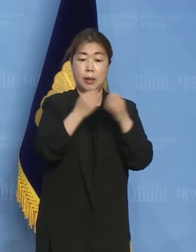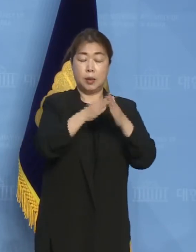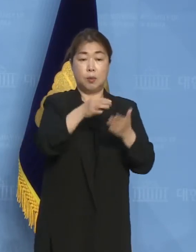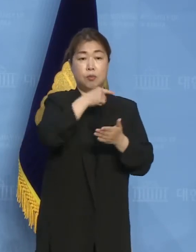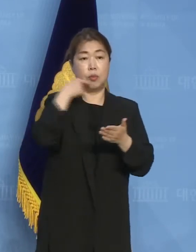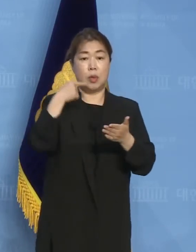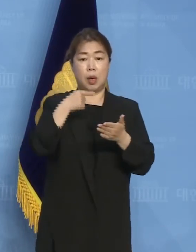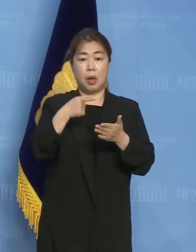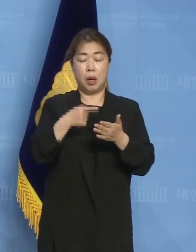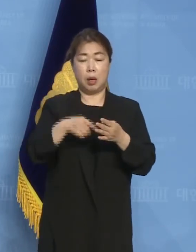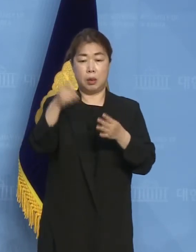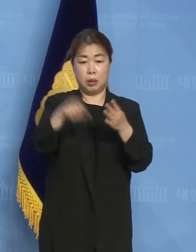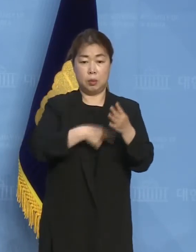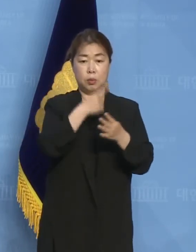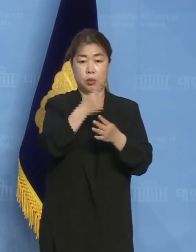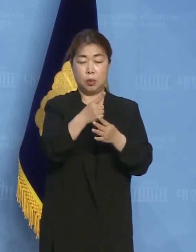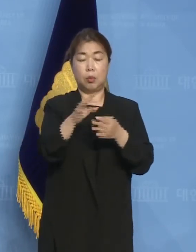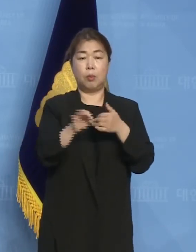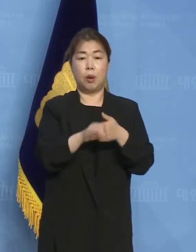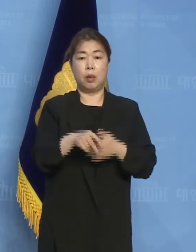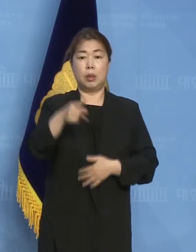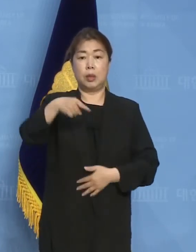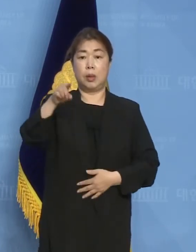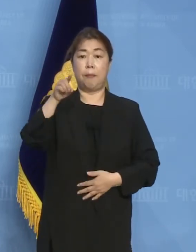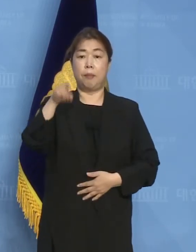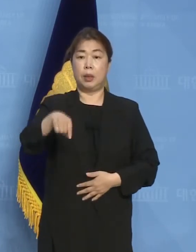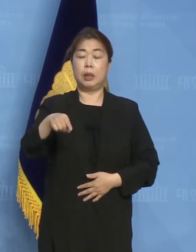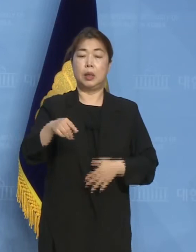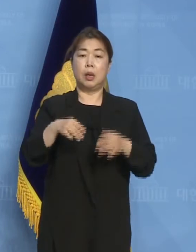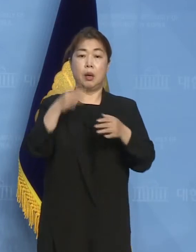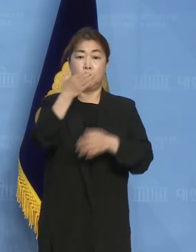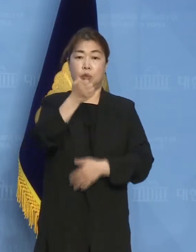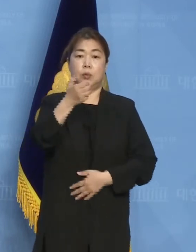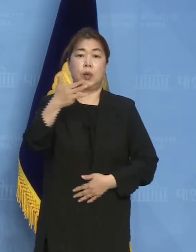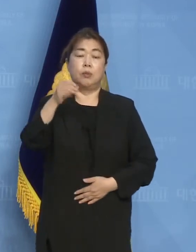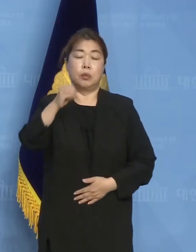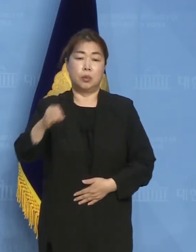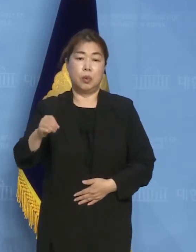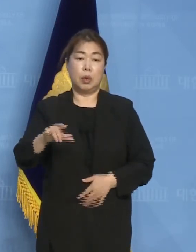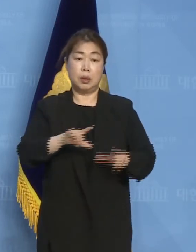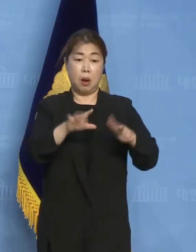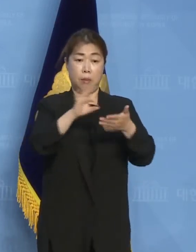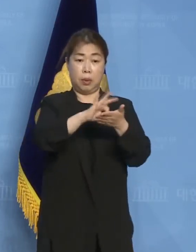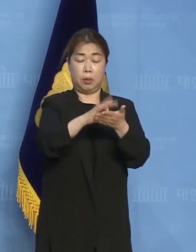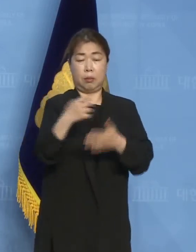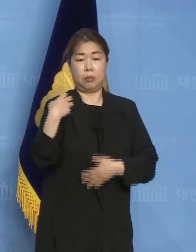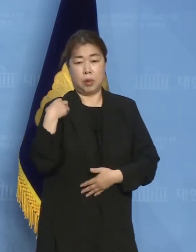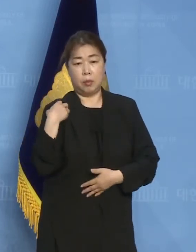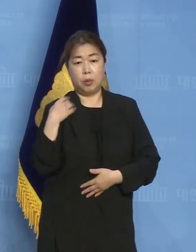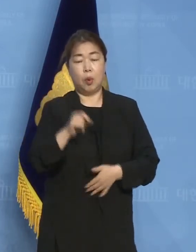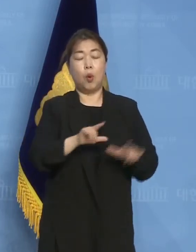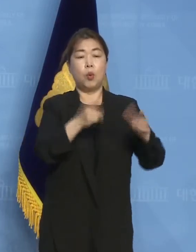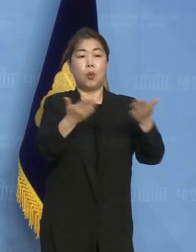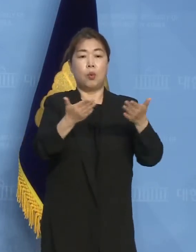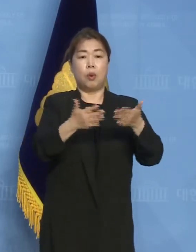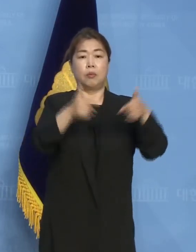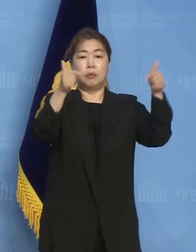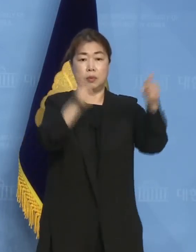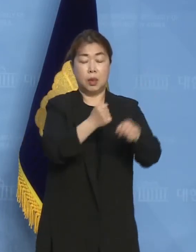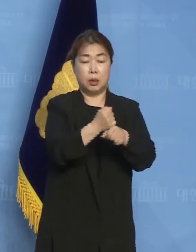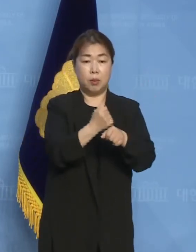1분기 GDP의 98%를 기록했습니다. 생활비 부담, 노동소득 감소 대비로 인한